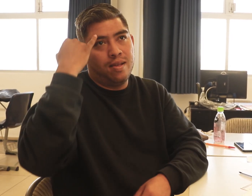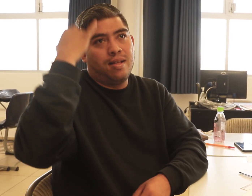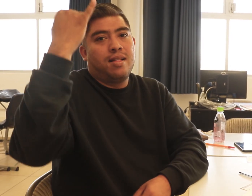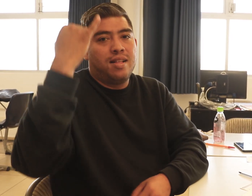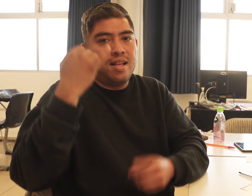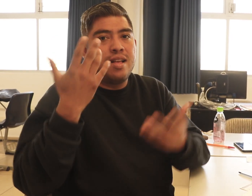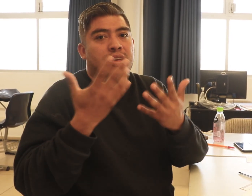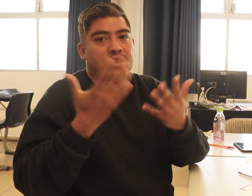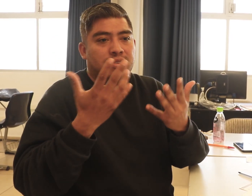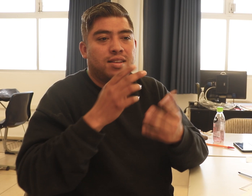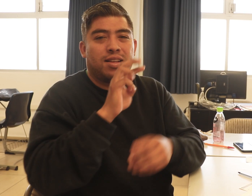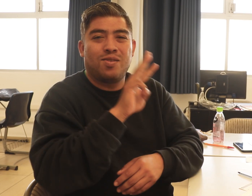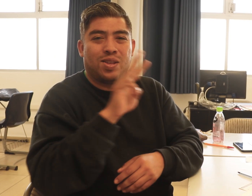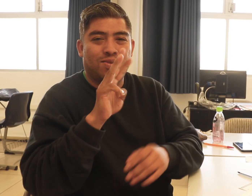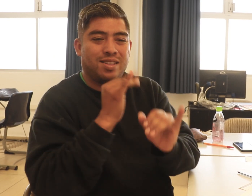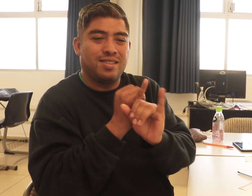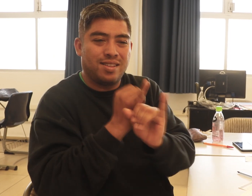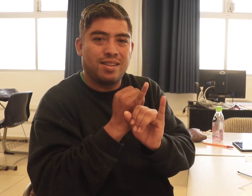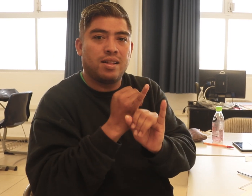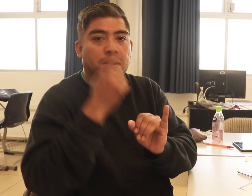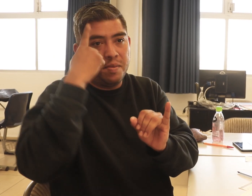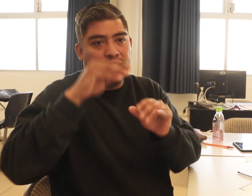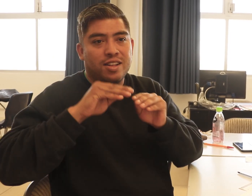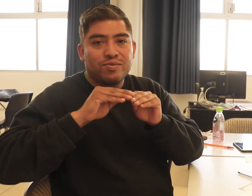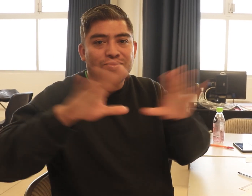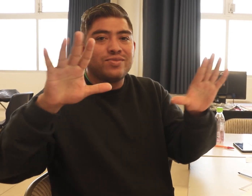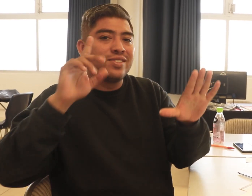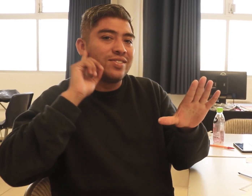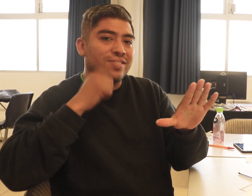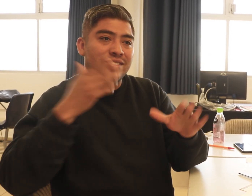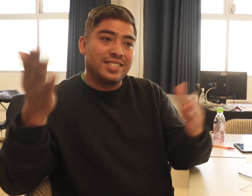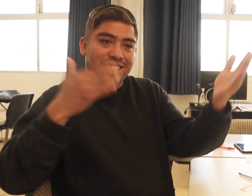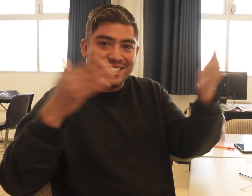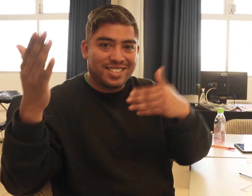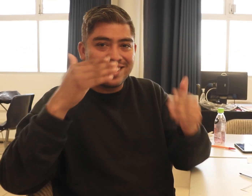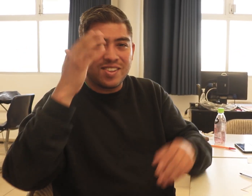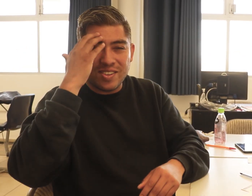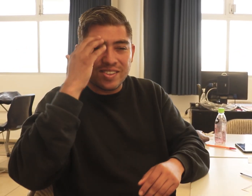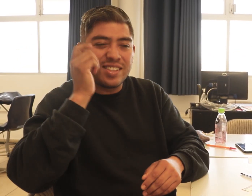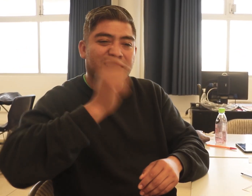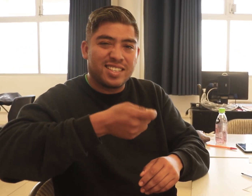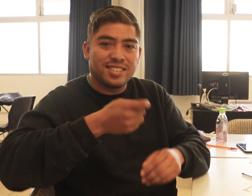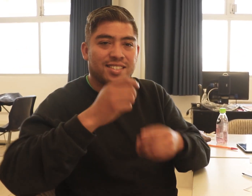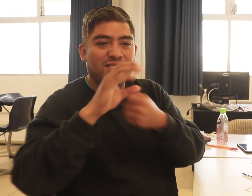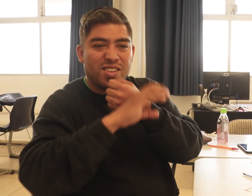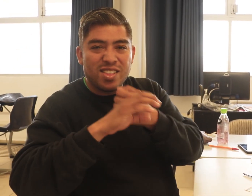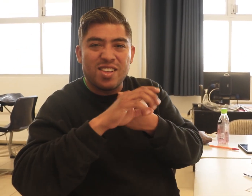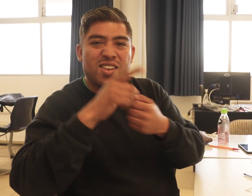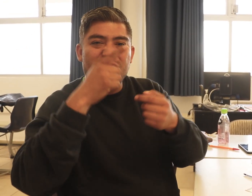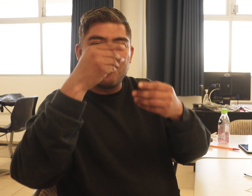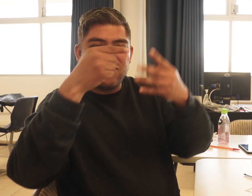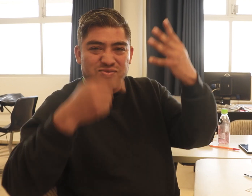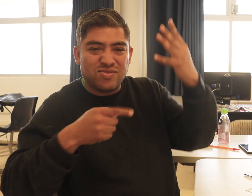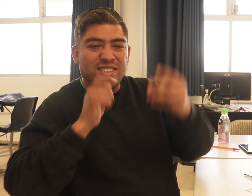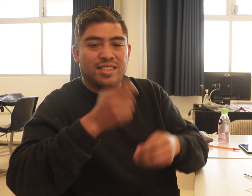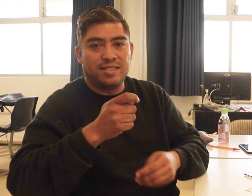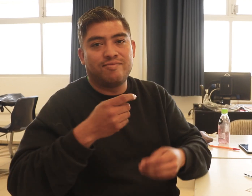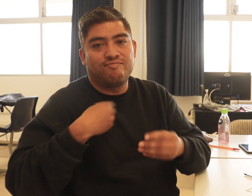tengo de páginas web, seguir programando para poder enseñar y difundir la lengua de señas. Y también me gusta